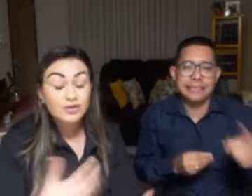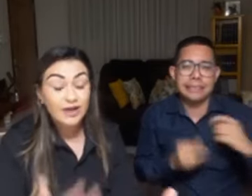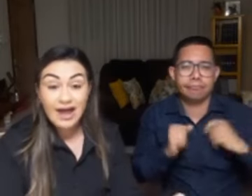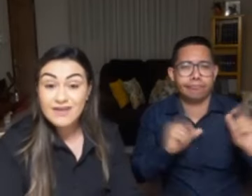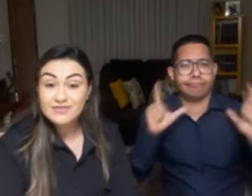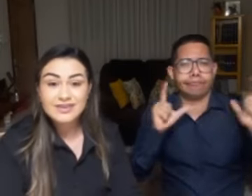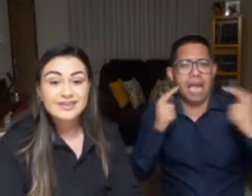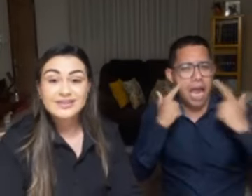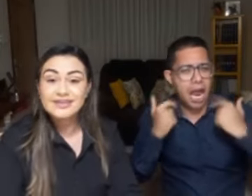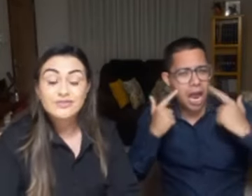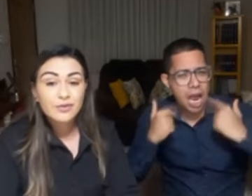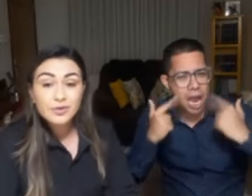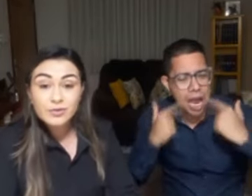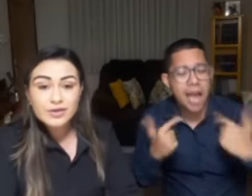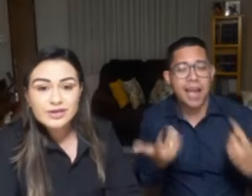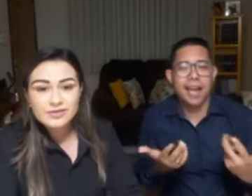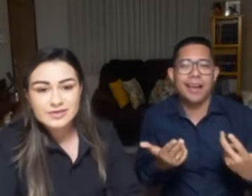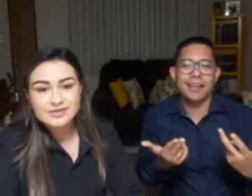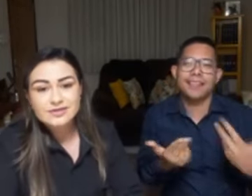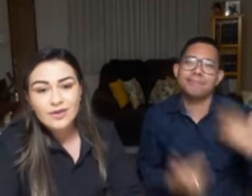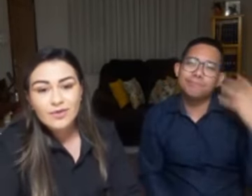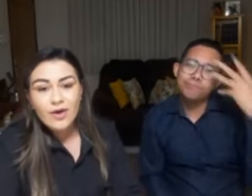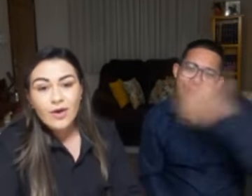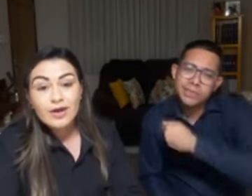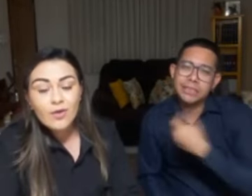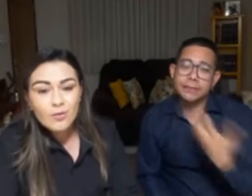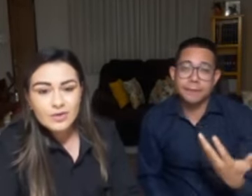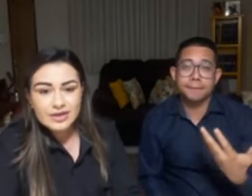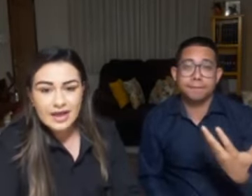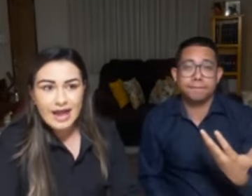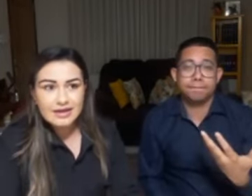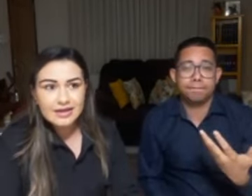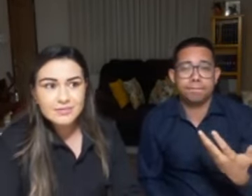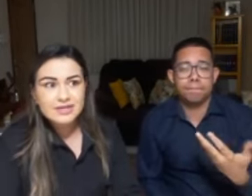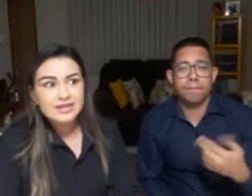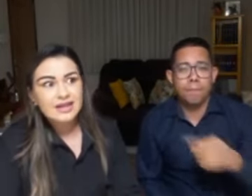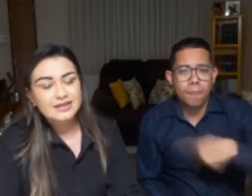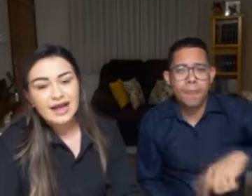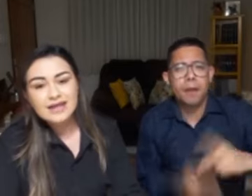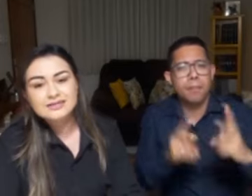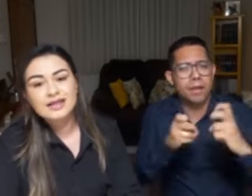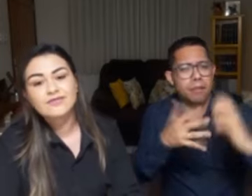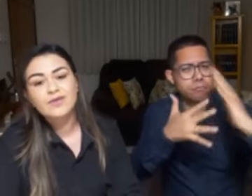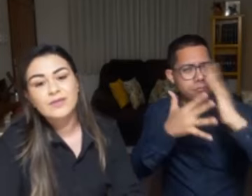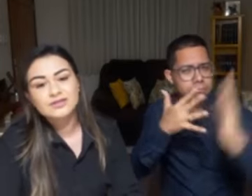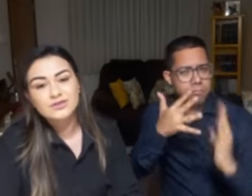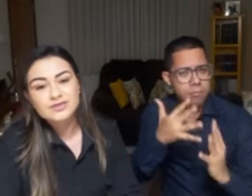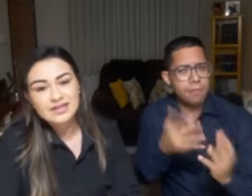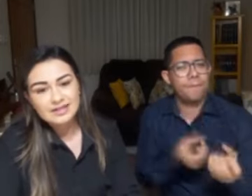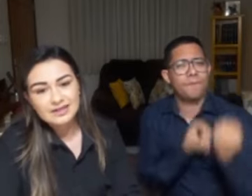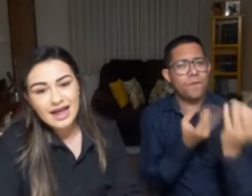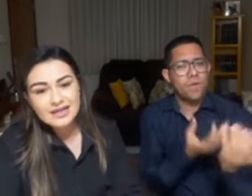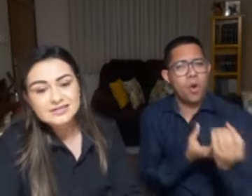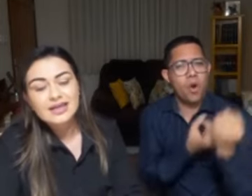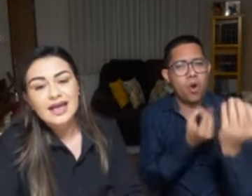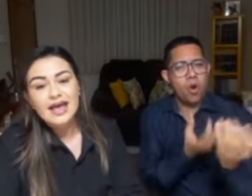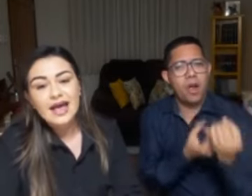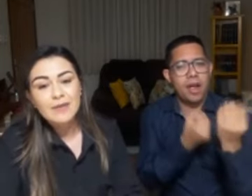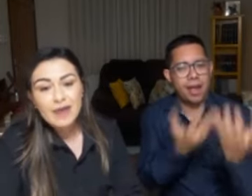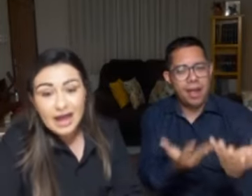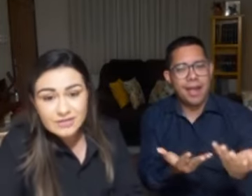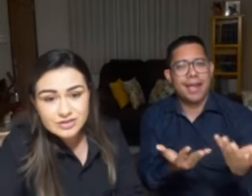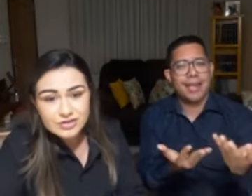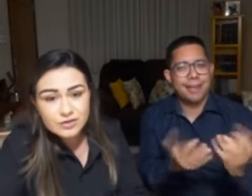ela chorava e foi muito bonito isso. Então, olha como que a Libras, ela traz, né, informações, ela traz